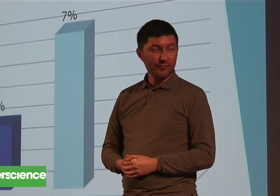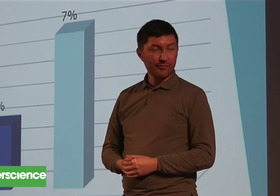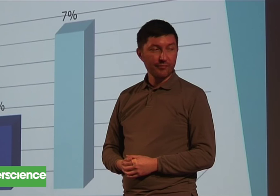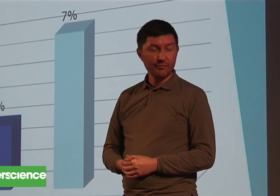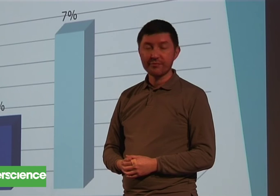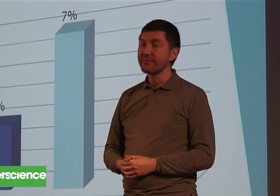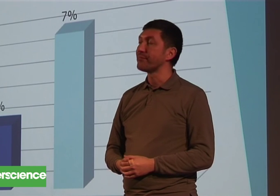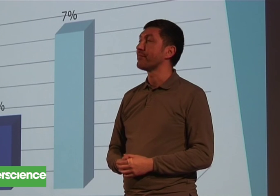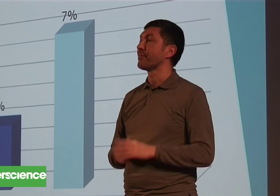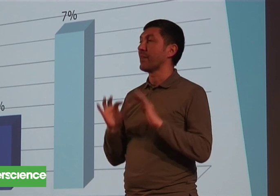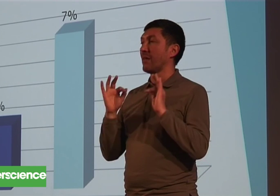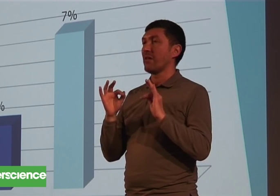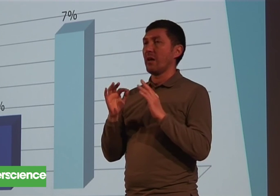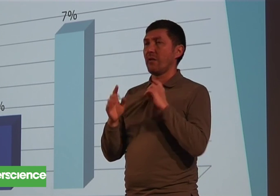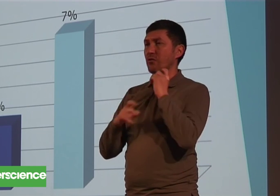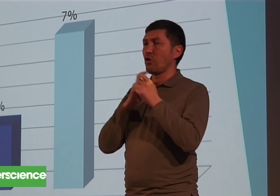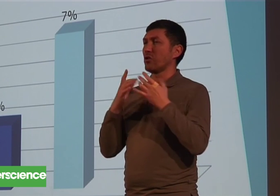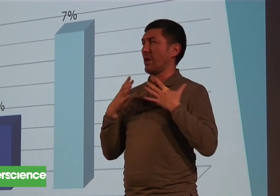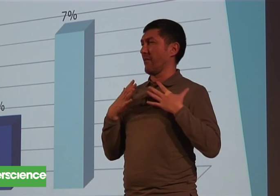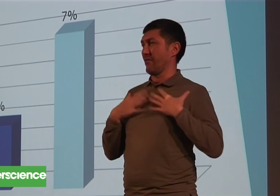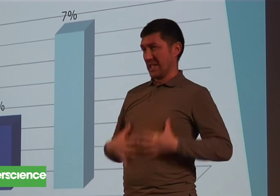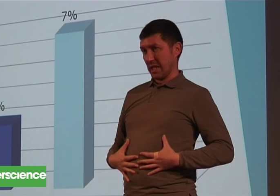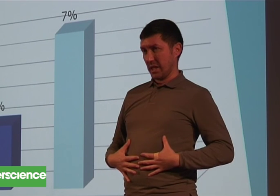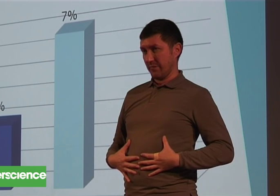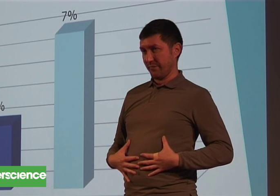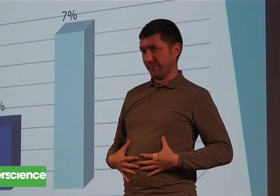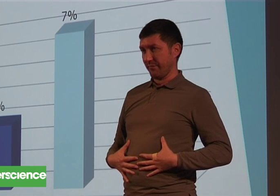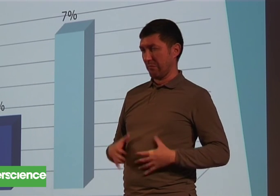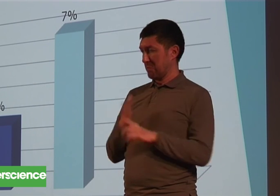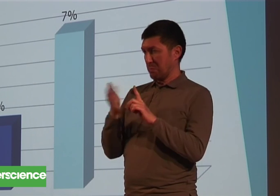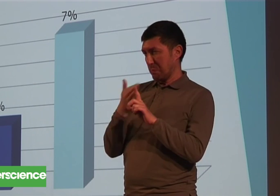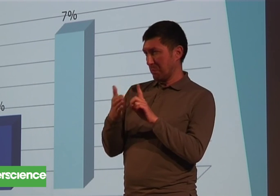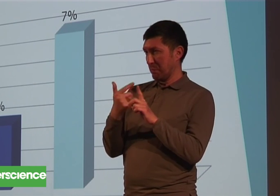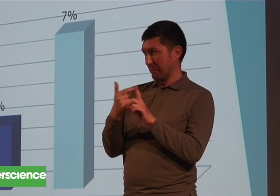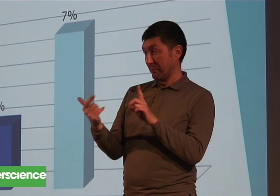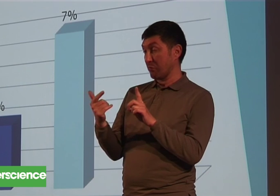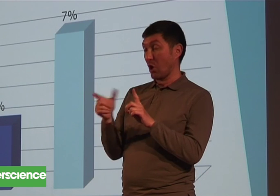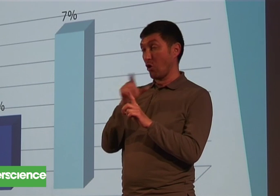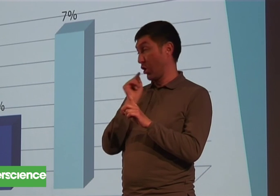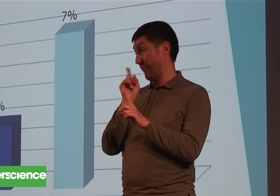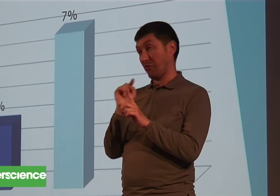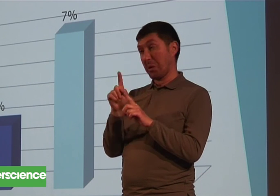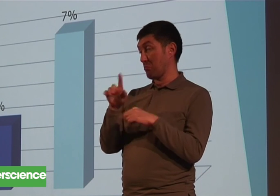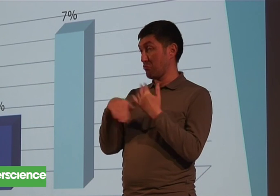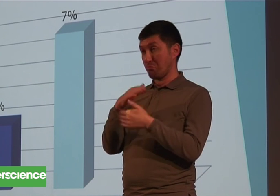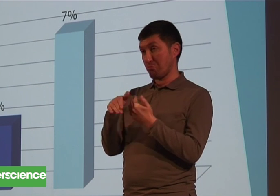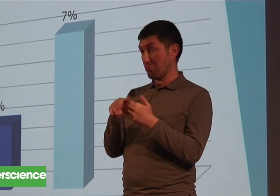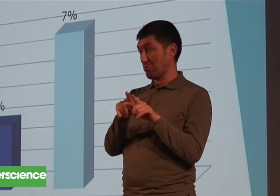Au niveau des violences physiques, qui de la même manière concernent également les hommes et les femmes, bon, on est dans des proportions un